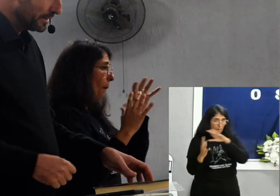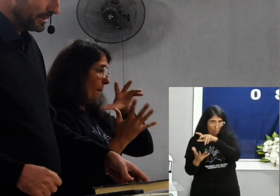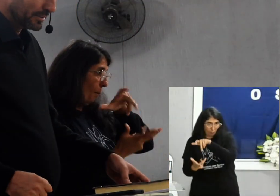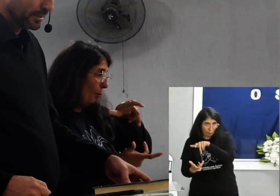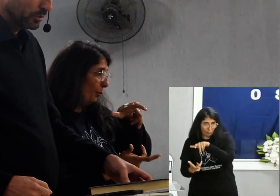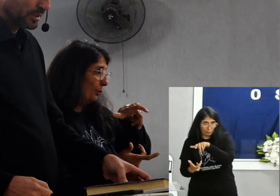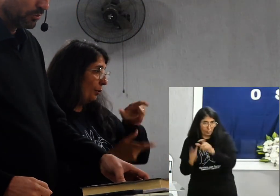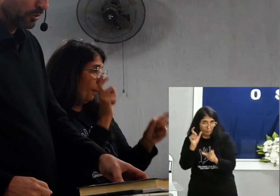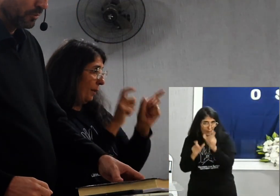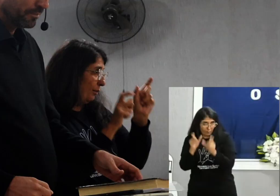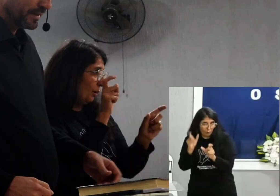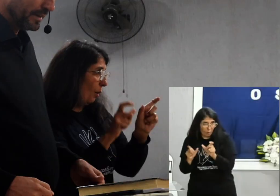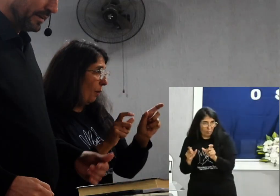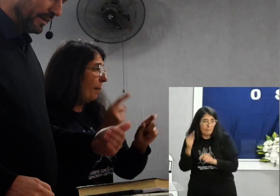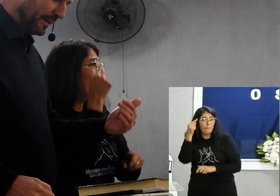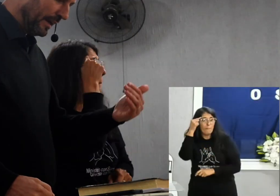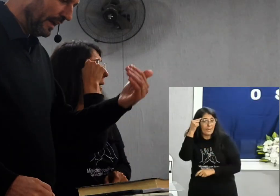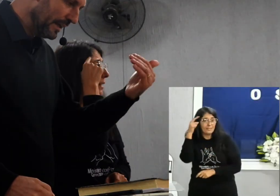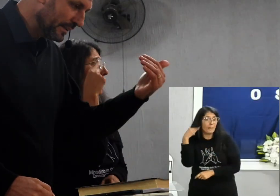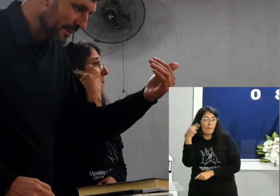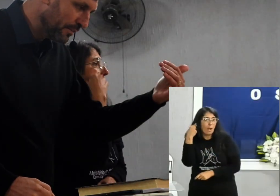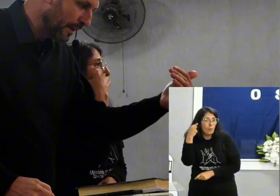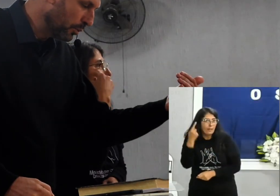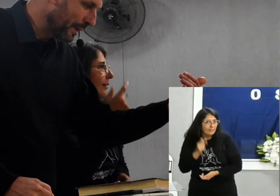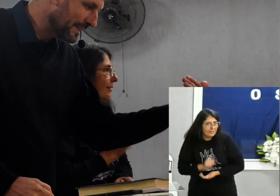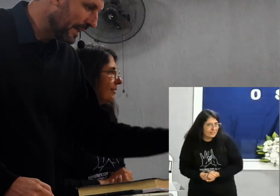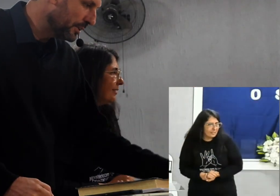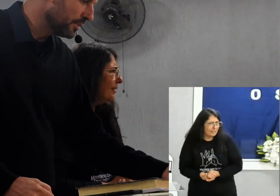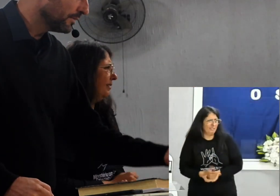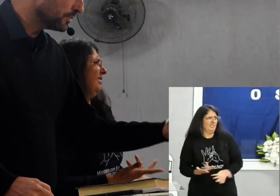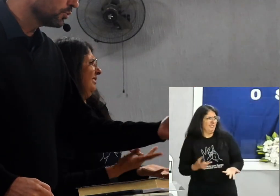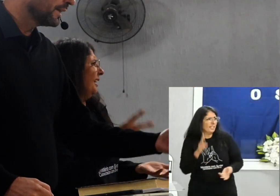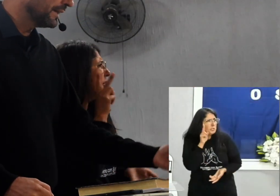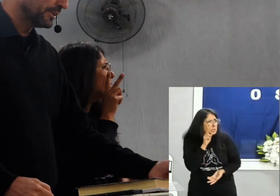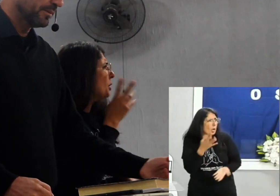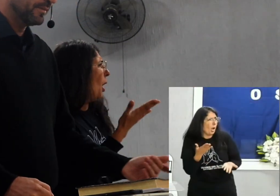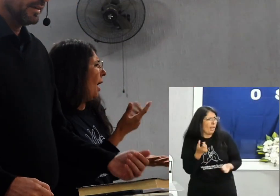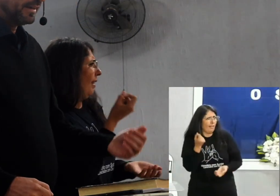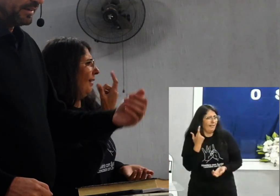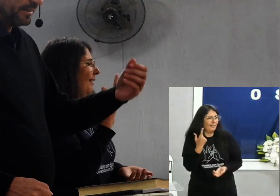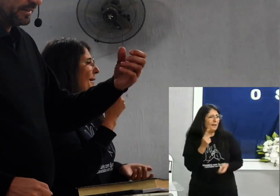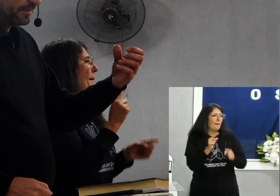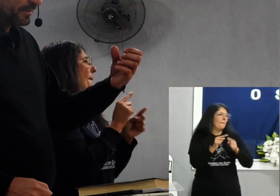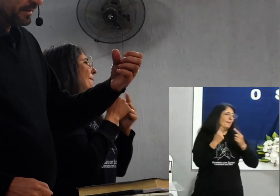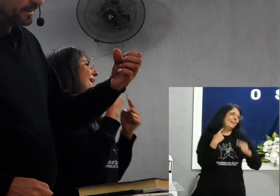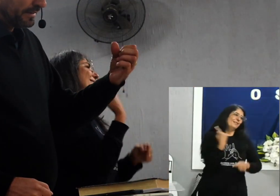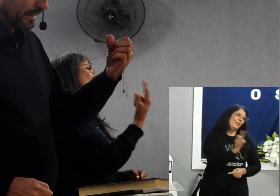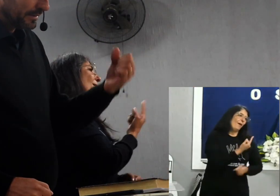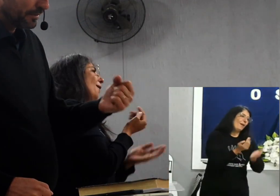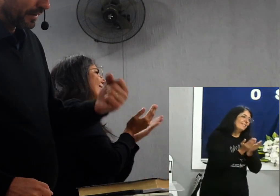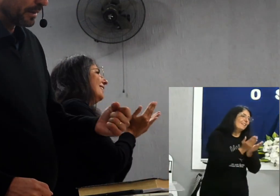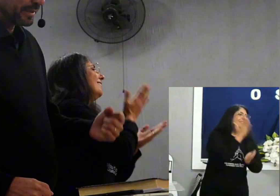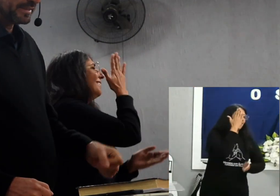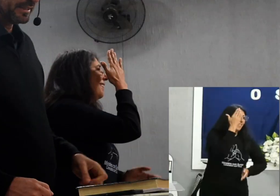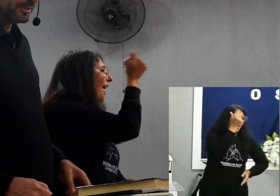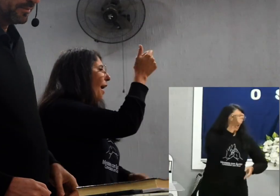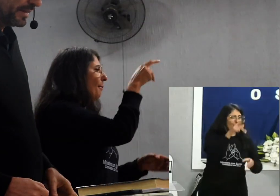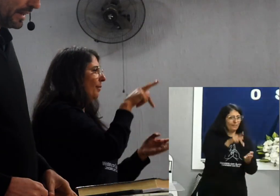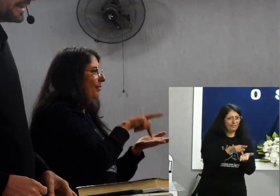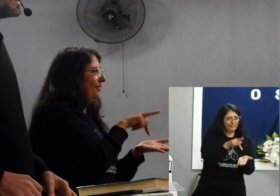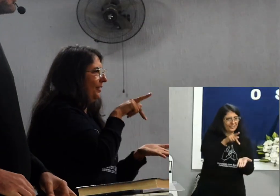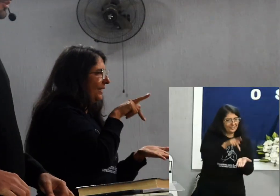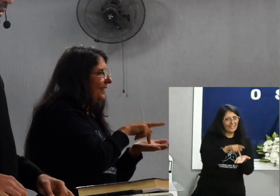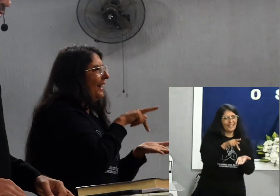esse Messias que nos salvou, é ele que tem se feito presente na sua igreja e ele se fará